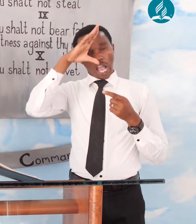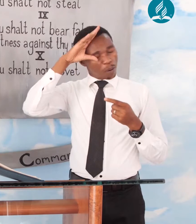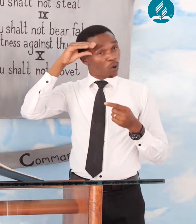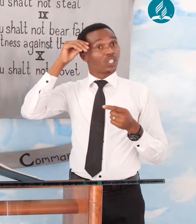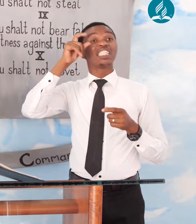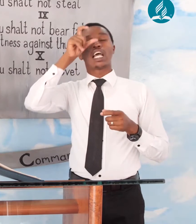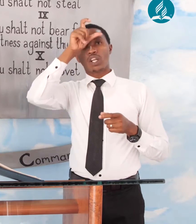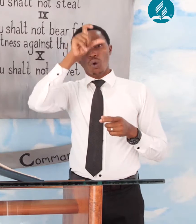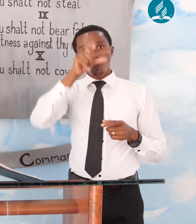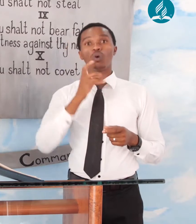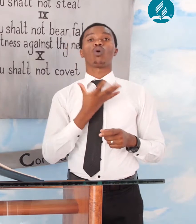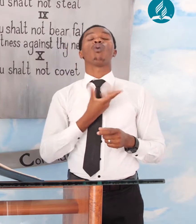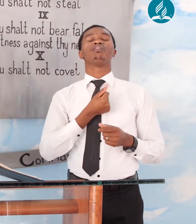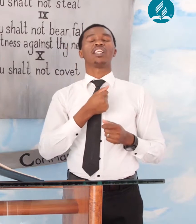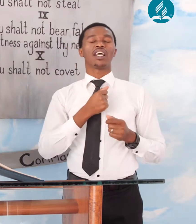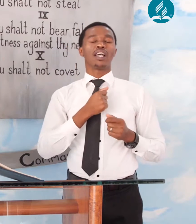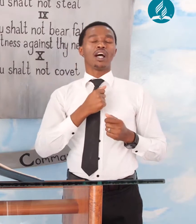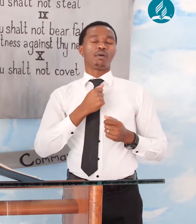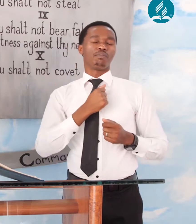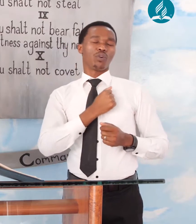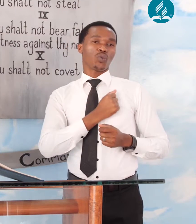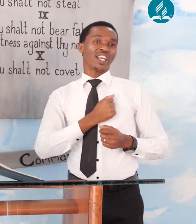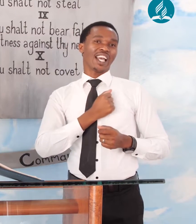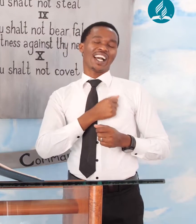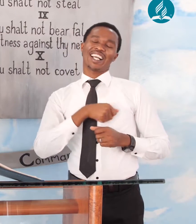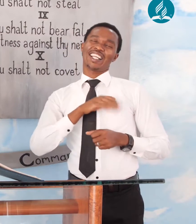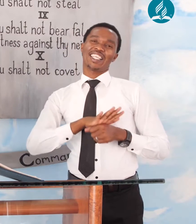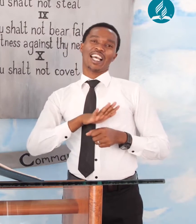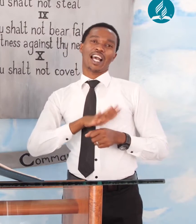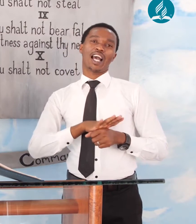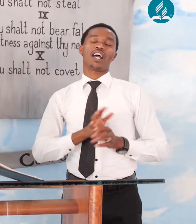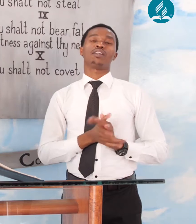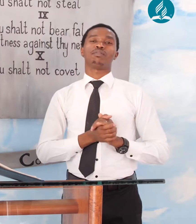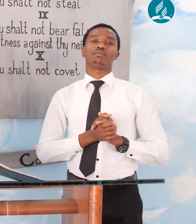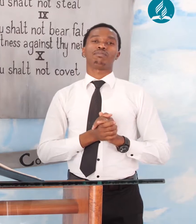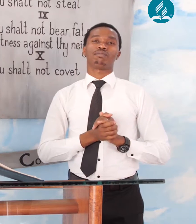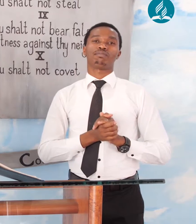kwihangana cyane. Mose yari umuntu wari ufite kwihangana